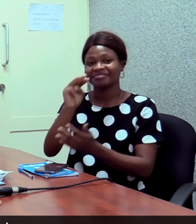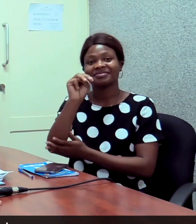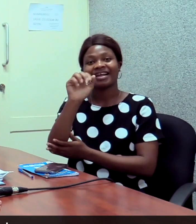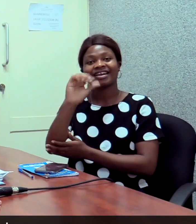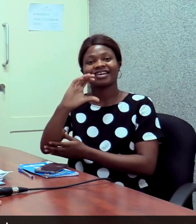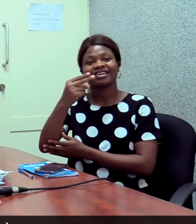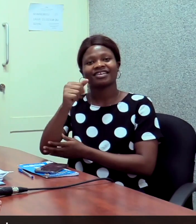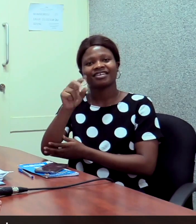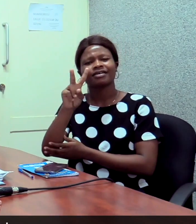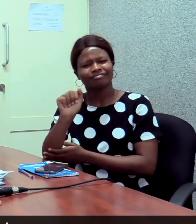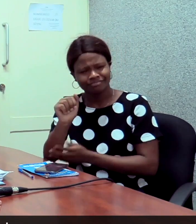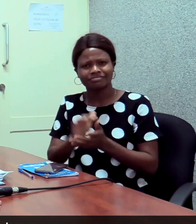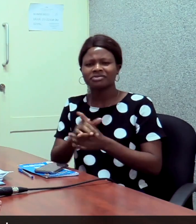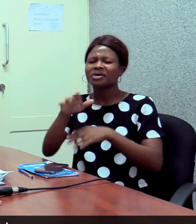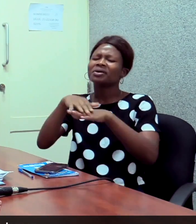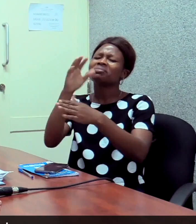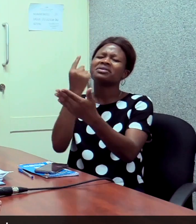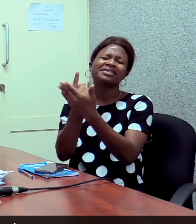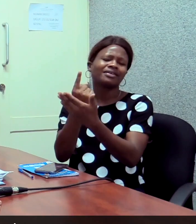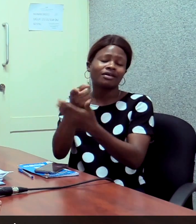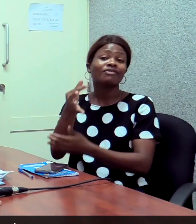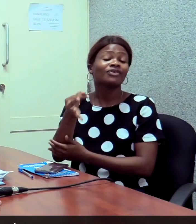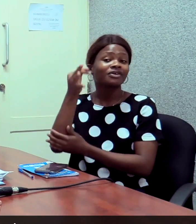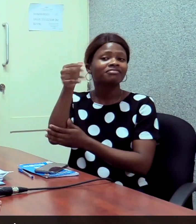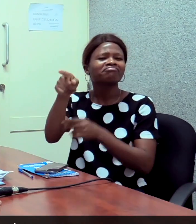Muito obrigada, Dr. Machava, por estas importantes